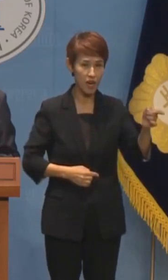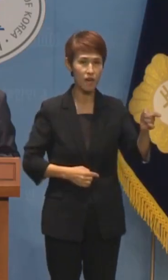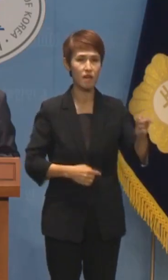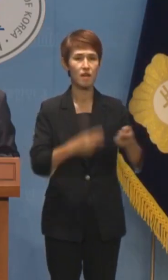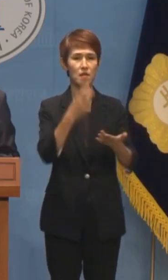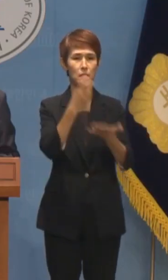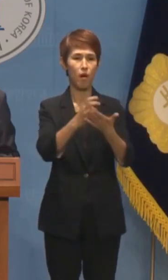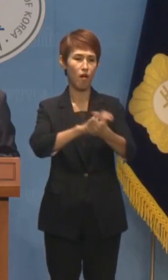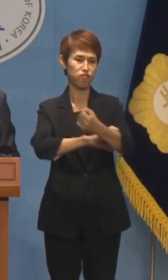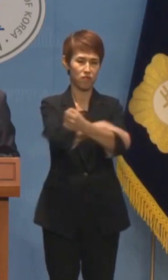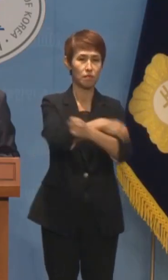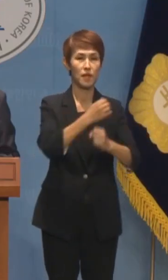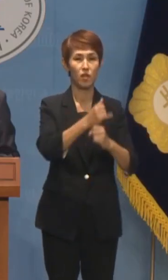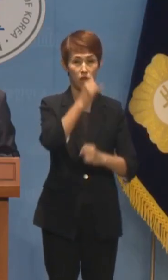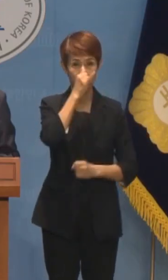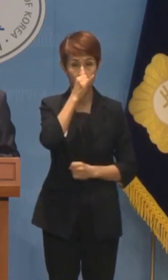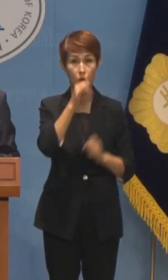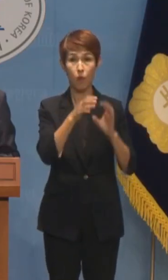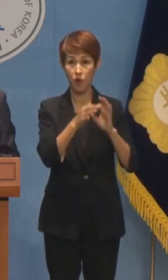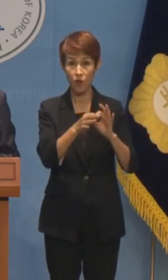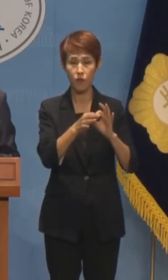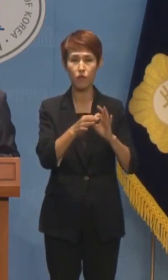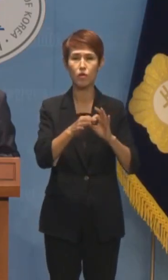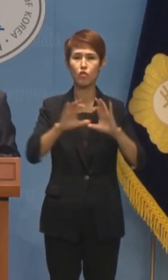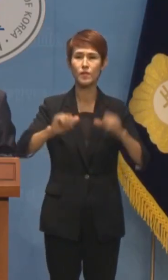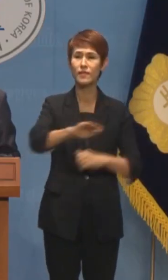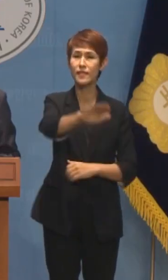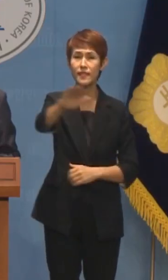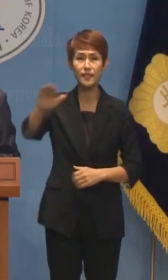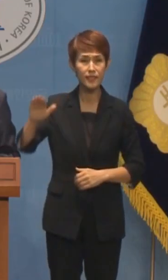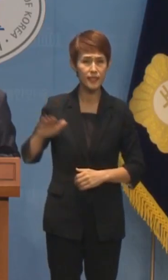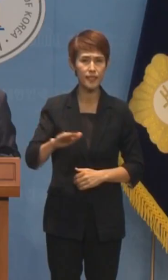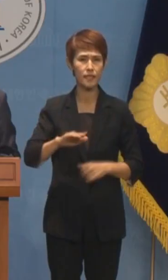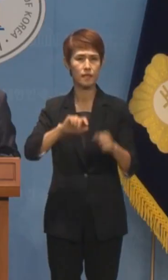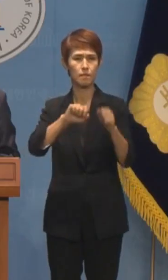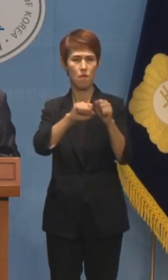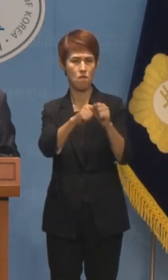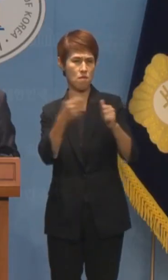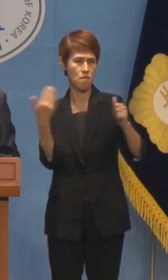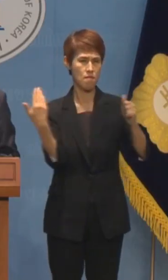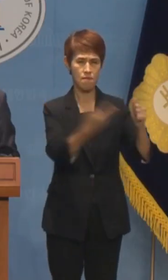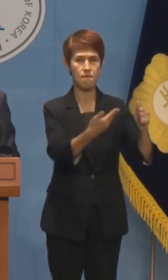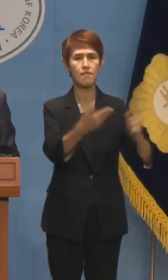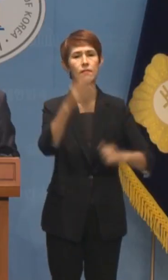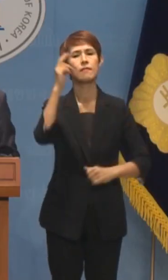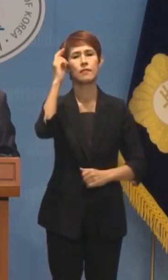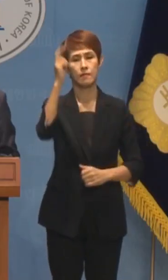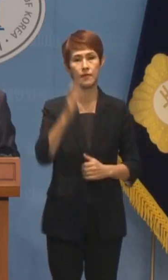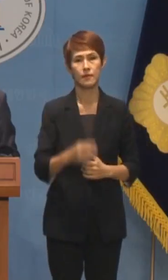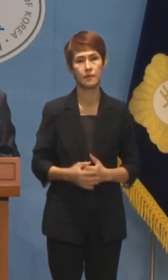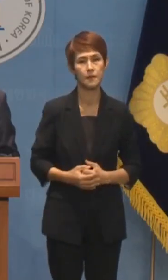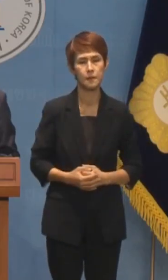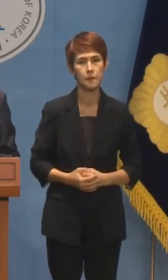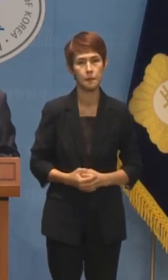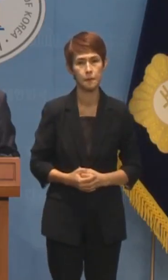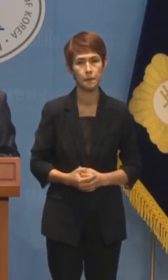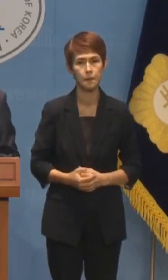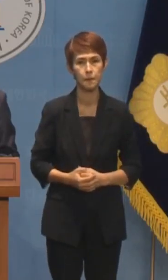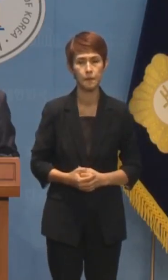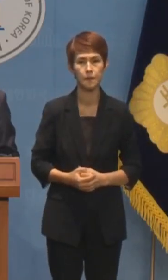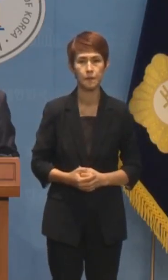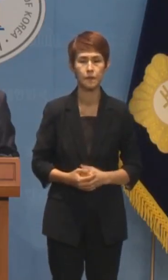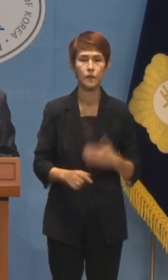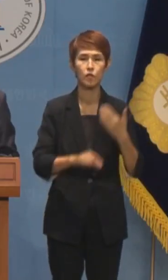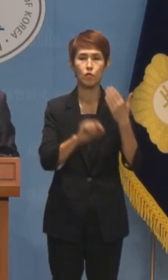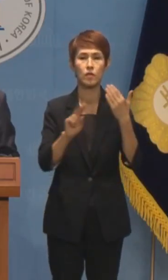왜곡과 헌법 왜곡에 대해 국민들께서 엄중하게 그 죄를 물으실 것입니다.